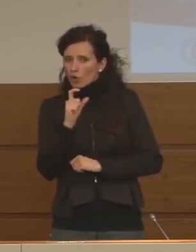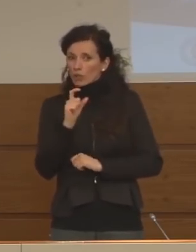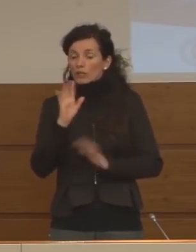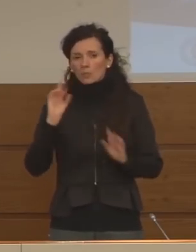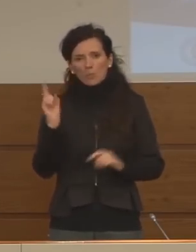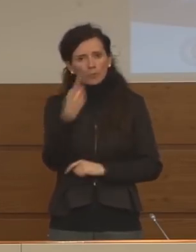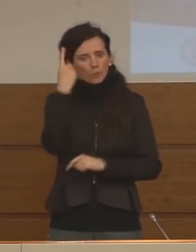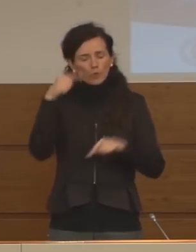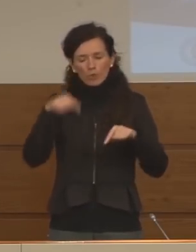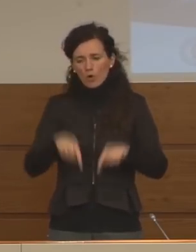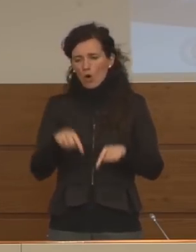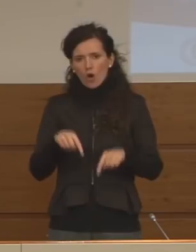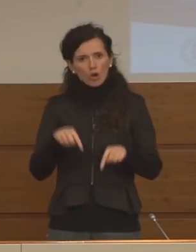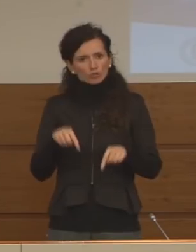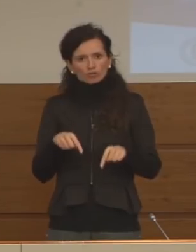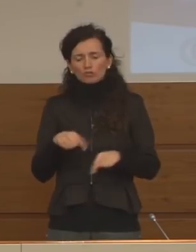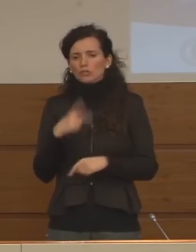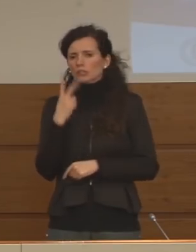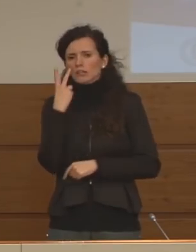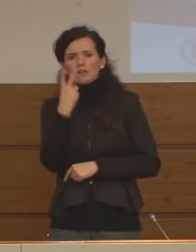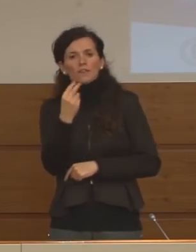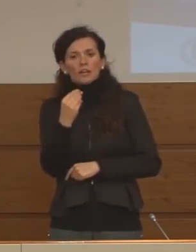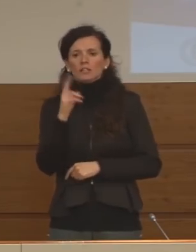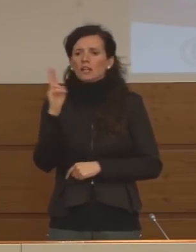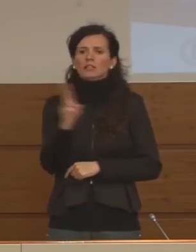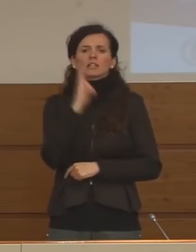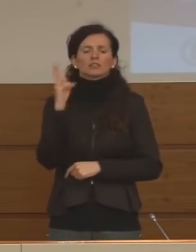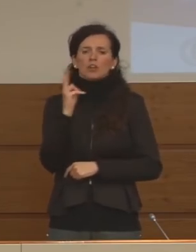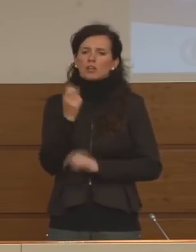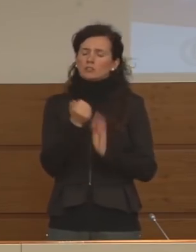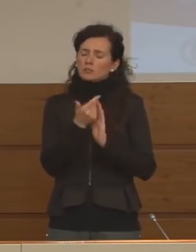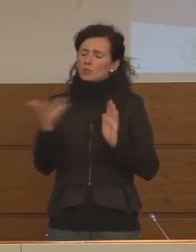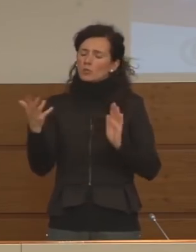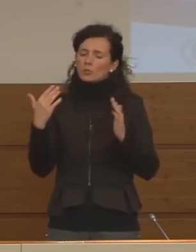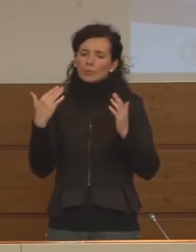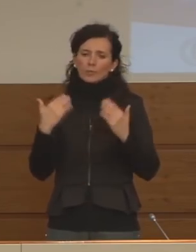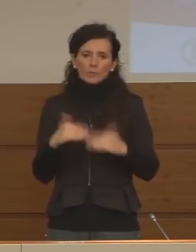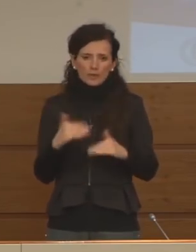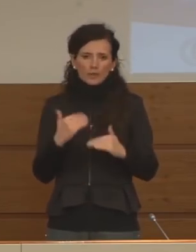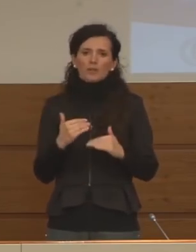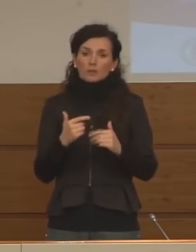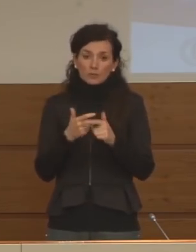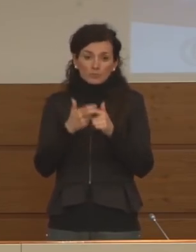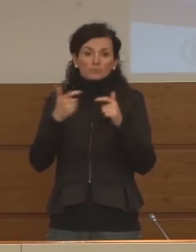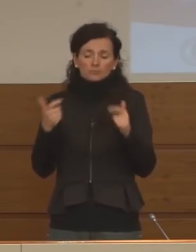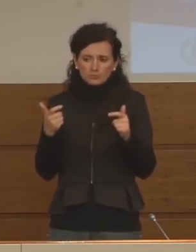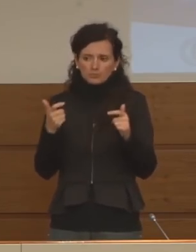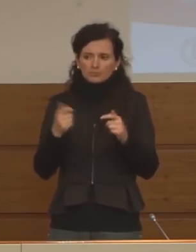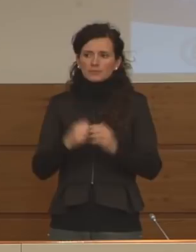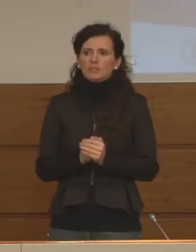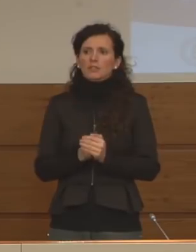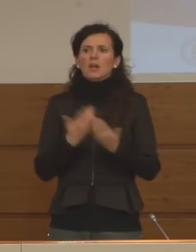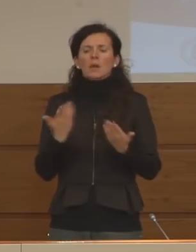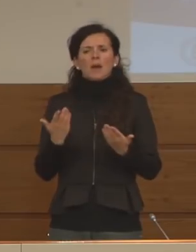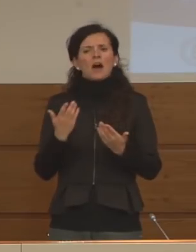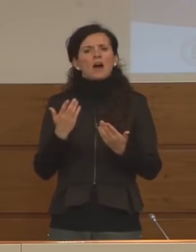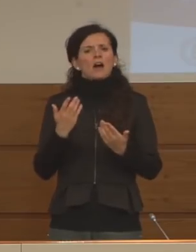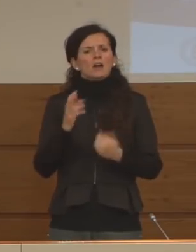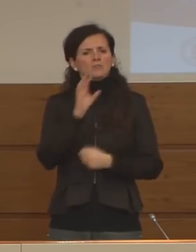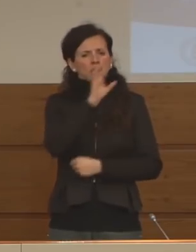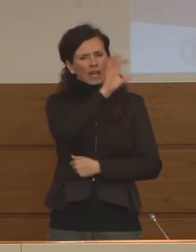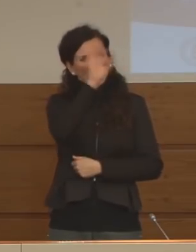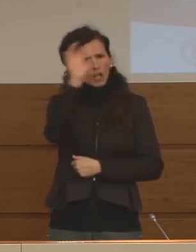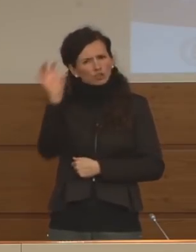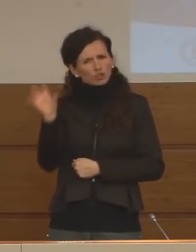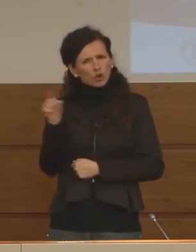molto evidente se vogliamo soprattutto sui decessi ma c'è una negatività evidente sulle regioni lei ha parlato